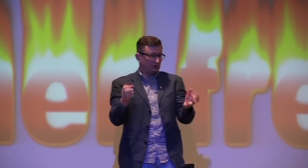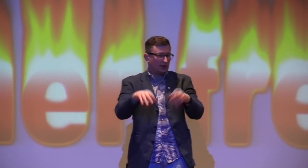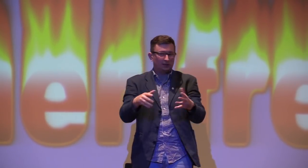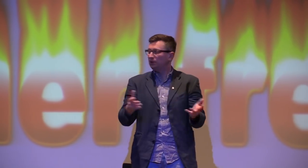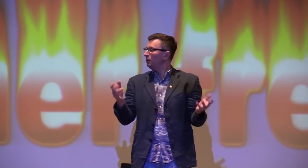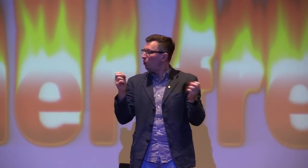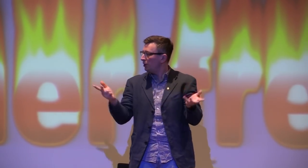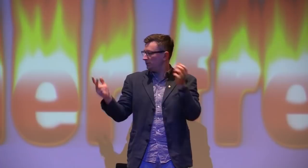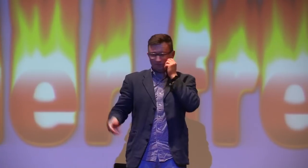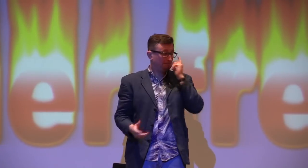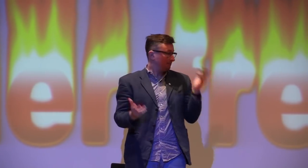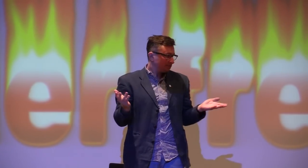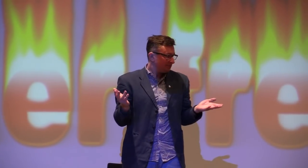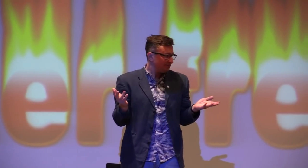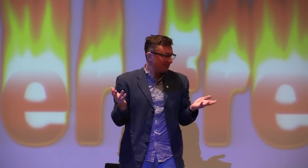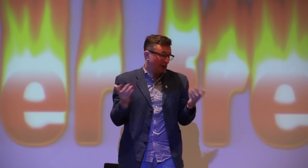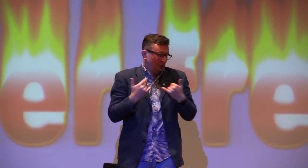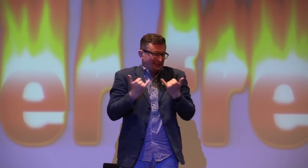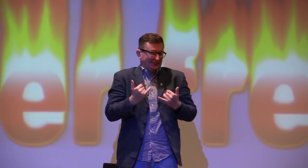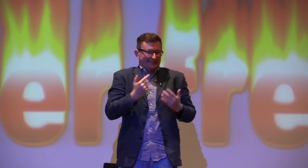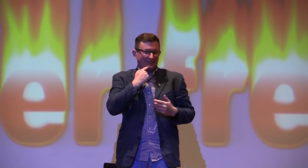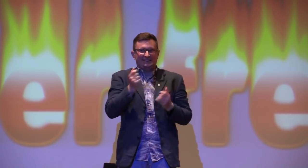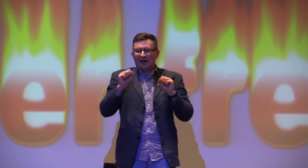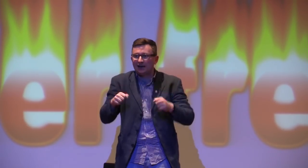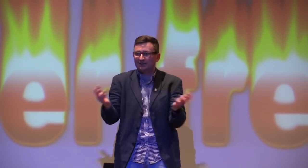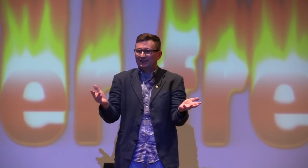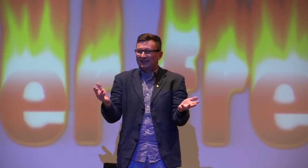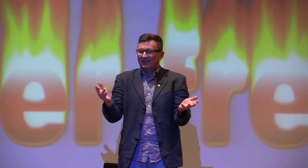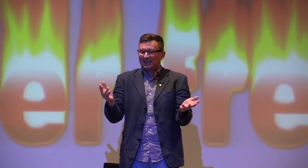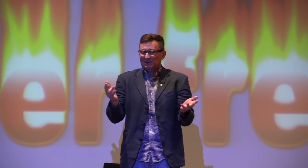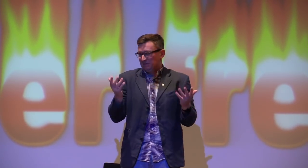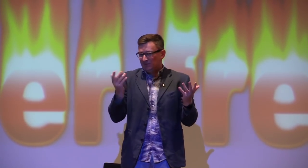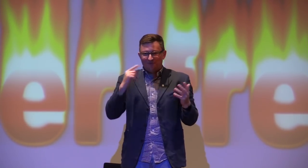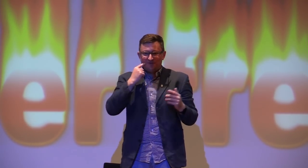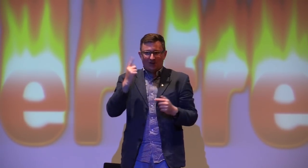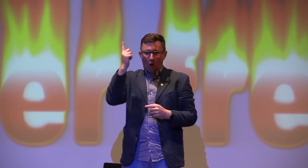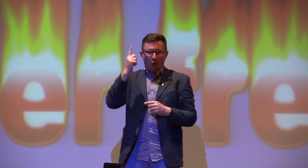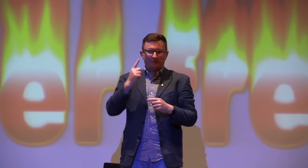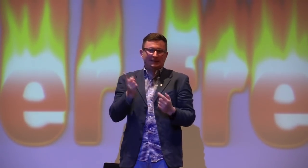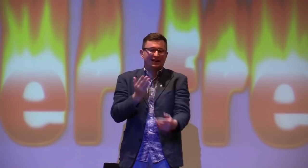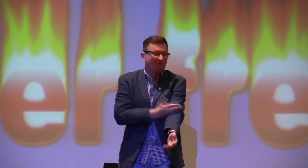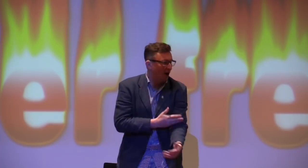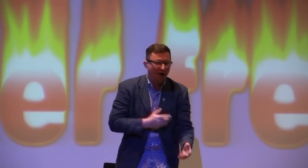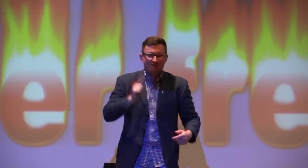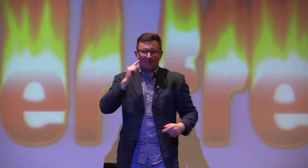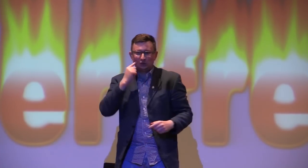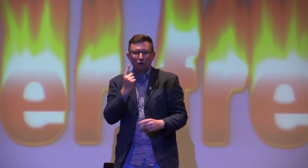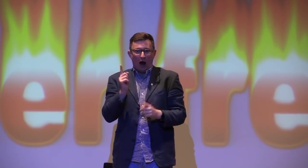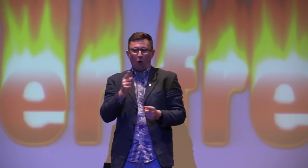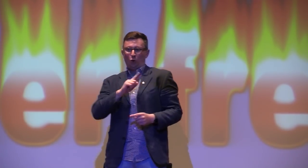Das Problem ist einfach, dass es zu wenig junge Leute gibt, mit denen man zusammenarbeiten kann und auch irgendwie dauerhaft in Kontakt ist.